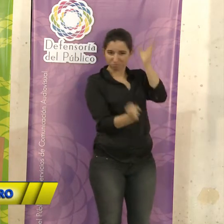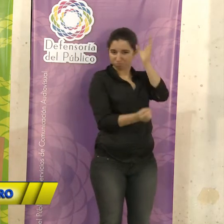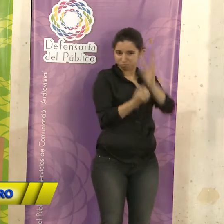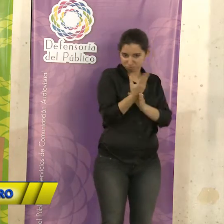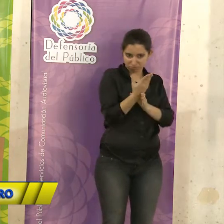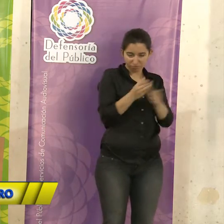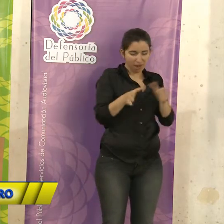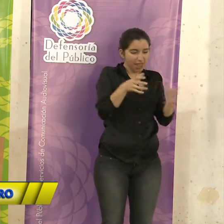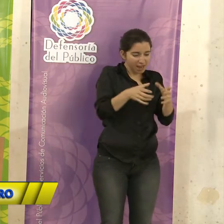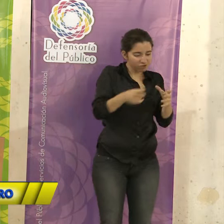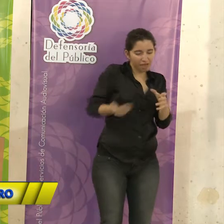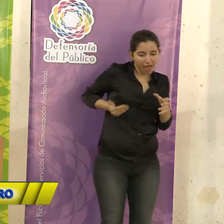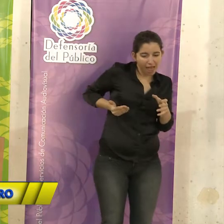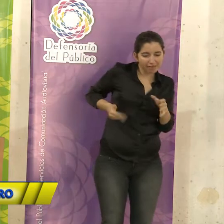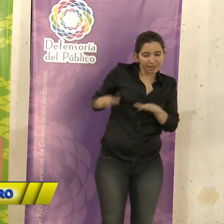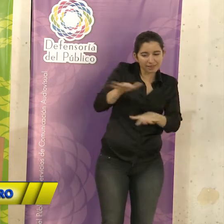estas necesidades.